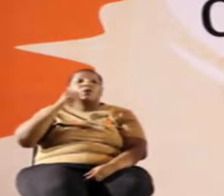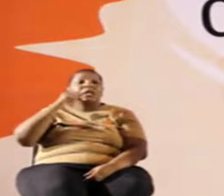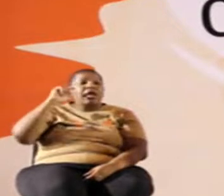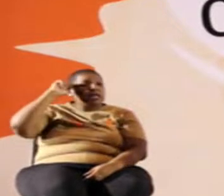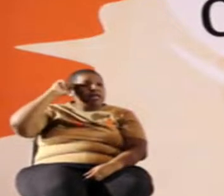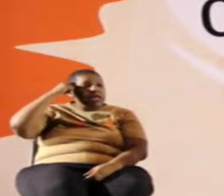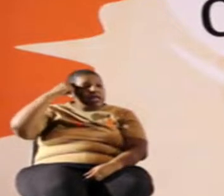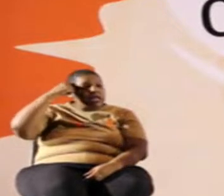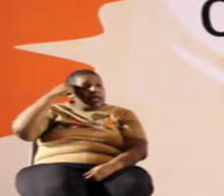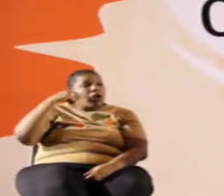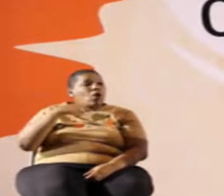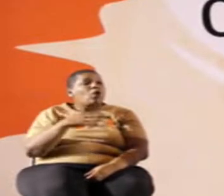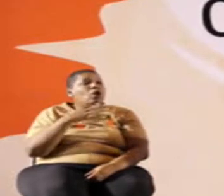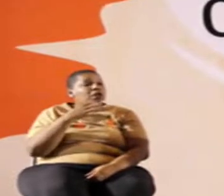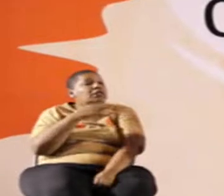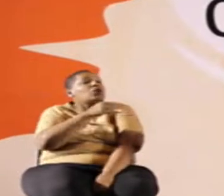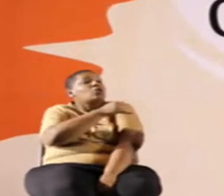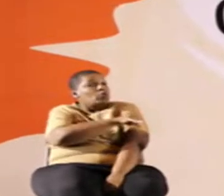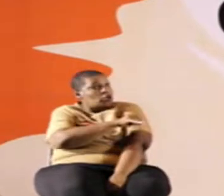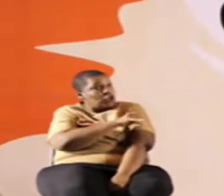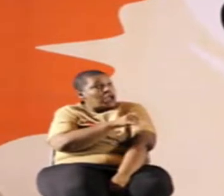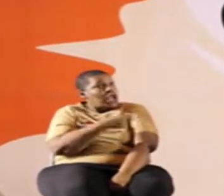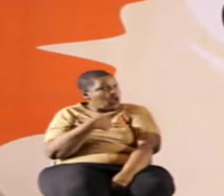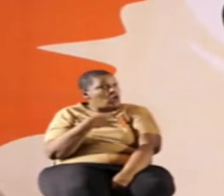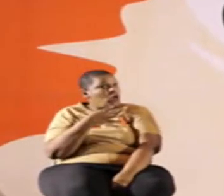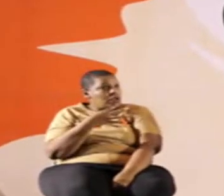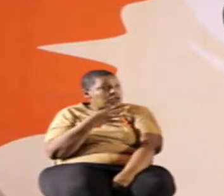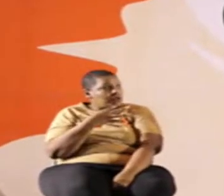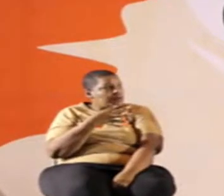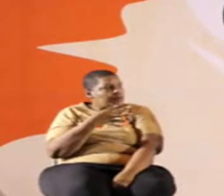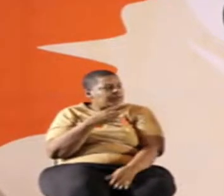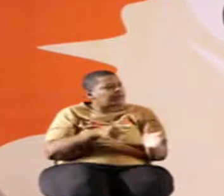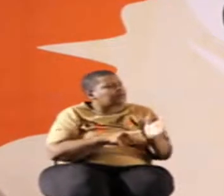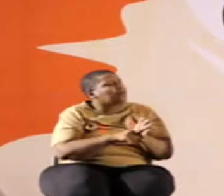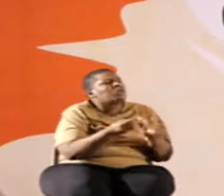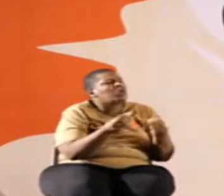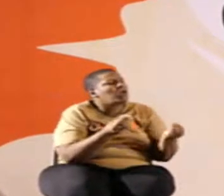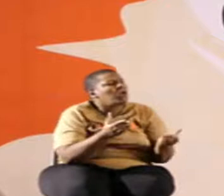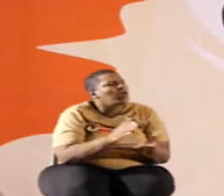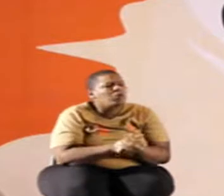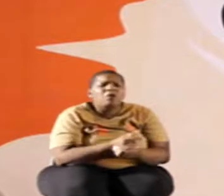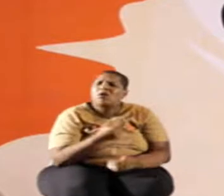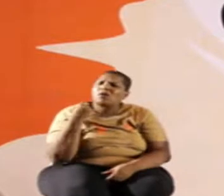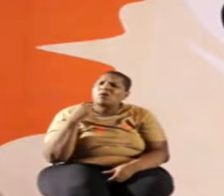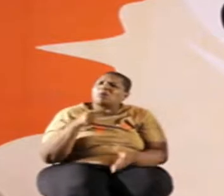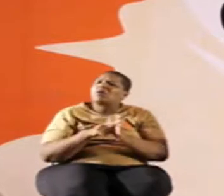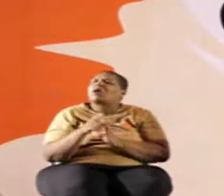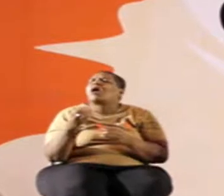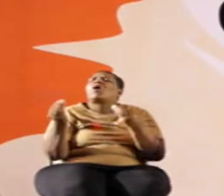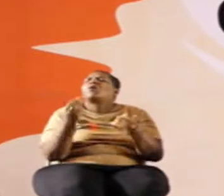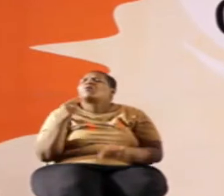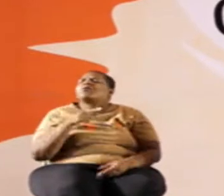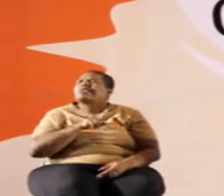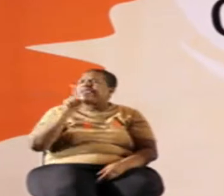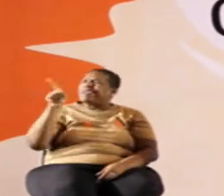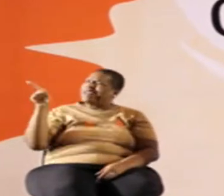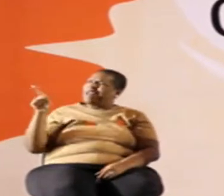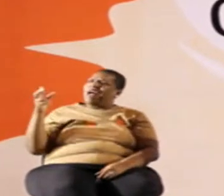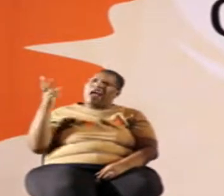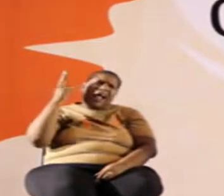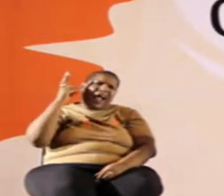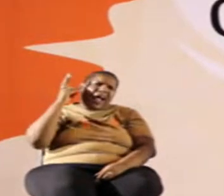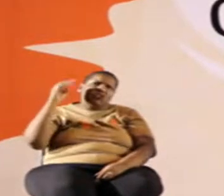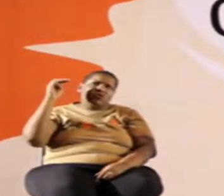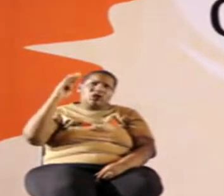algumas mulheres negras que eu conheci lá no Rio de Janeiro. É? E perguntei para elas como é que é isso, como é que era vocês irem para a Rádio